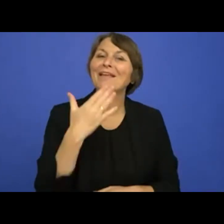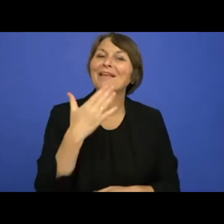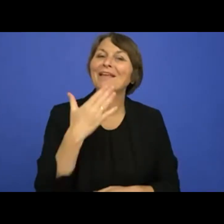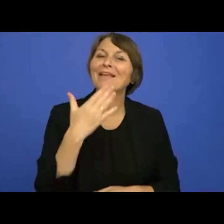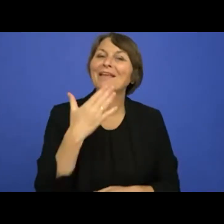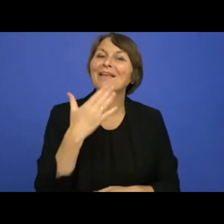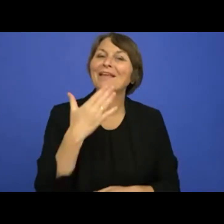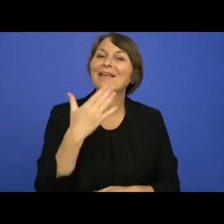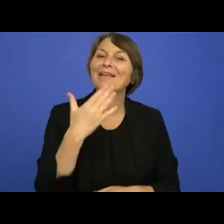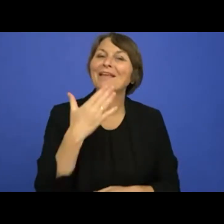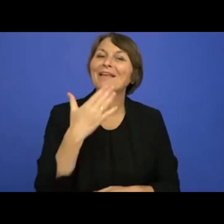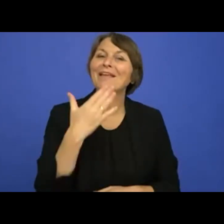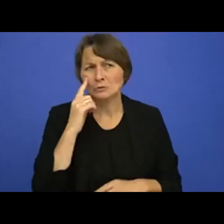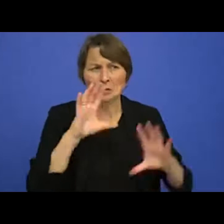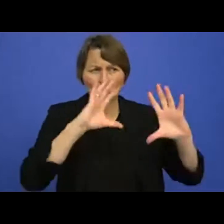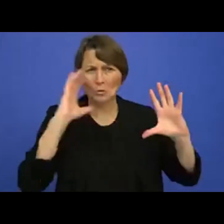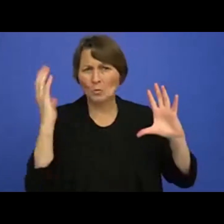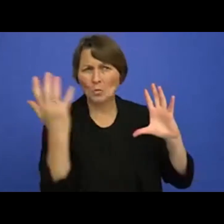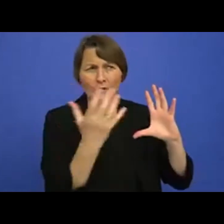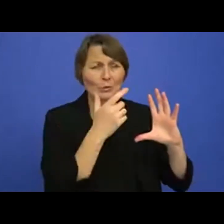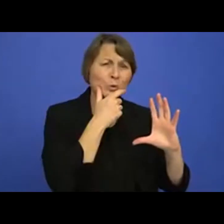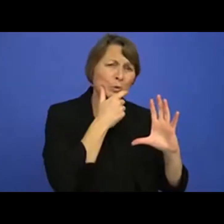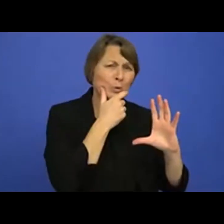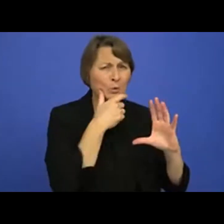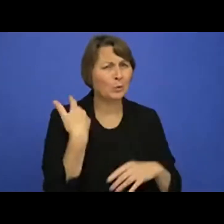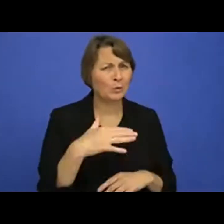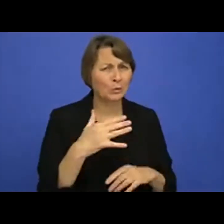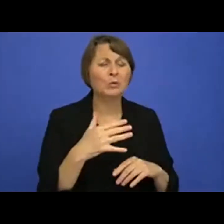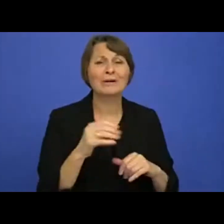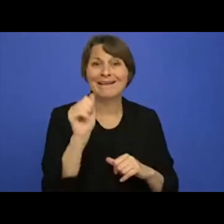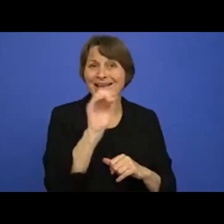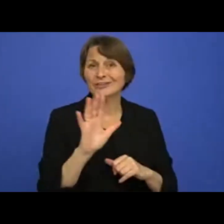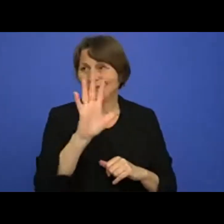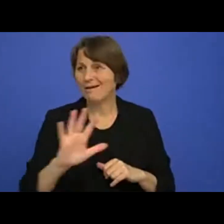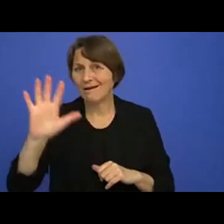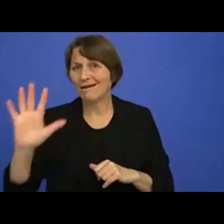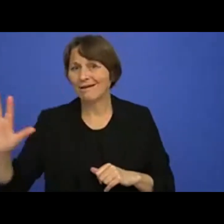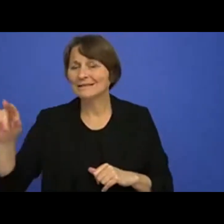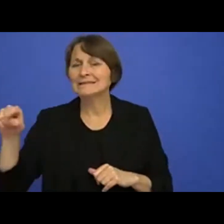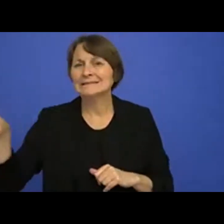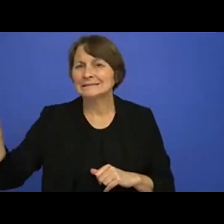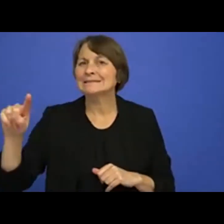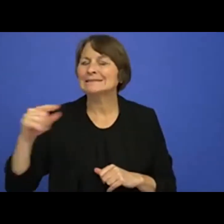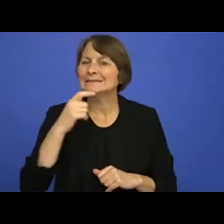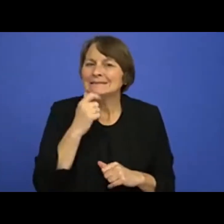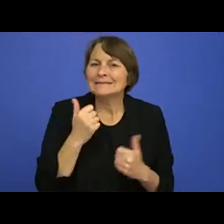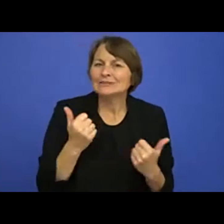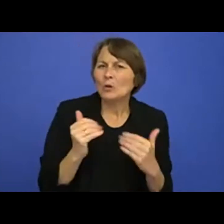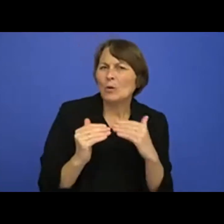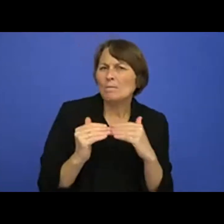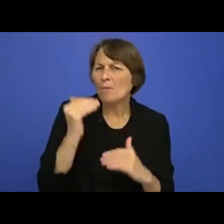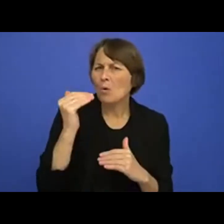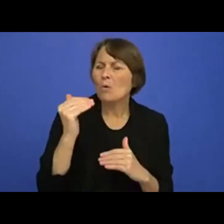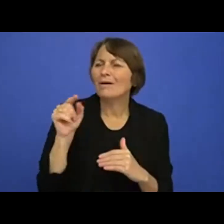Merci, je suis ravie de participer à ce forum. Dans de nombreuses régions du monde, et notamment en Asie du Sud-Est,